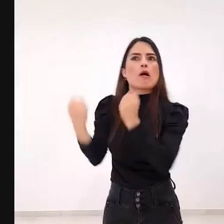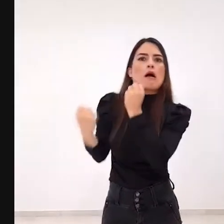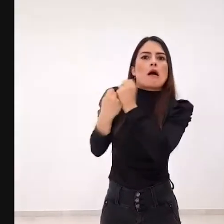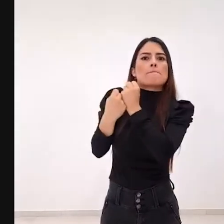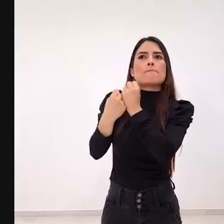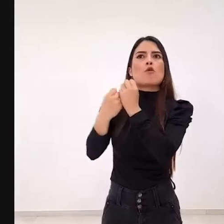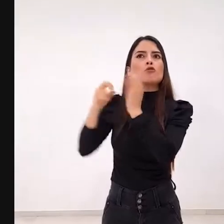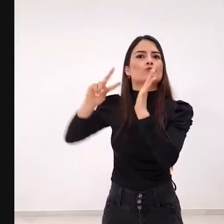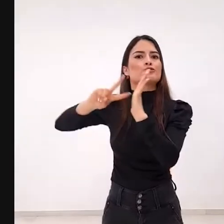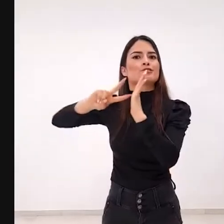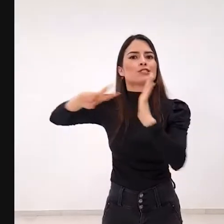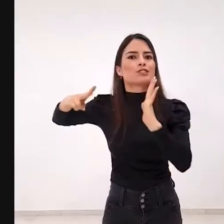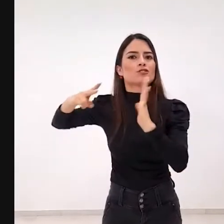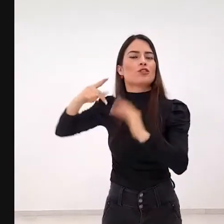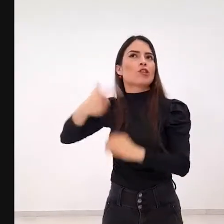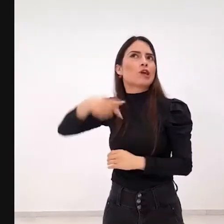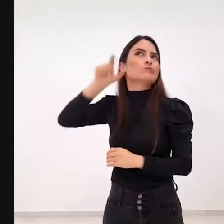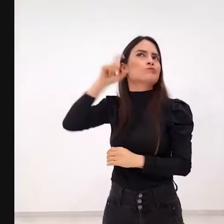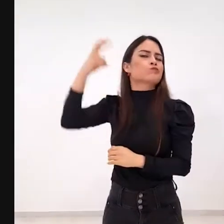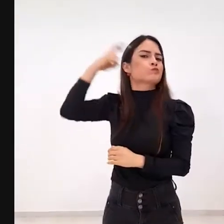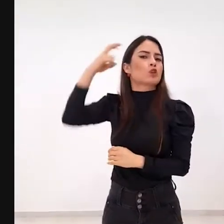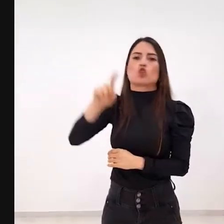eso es